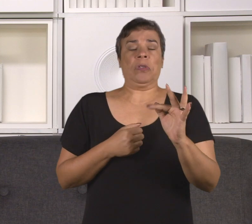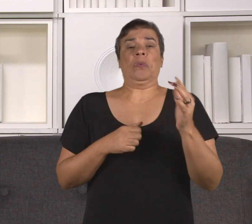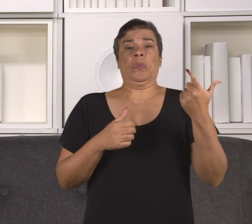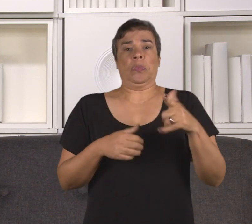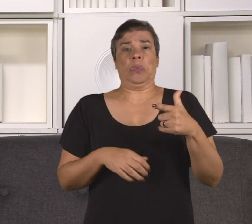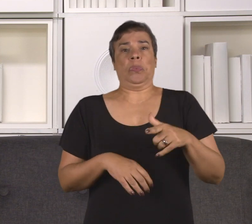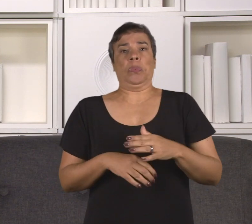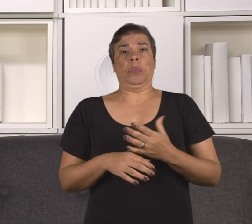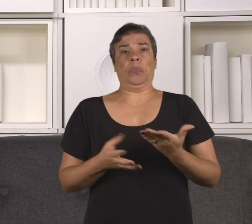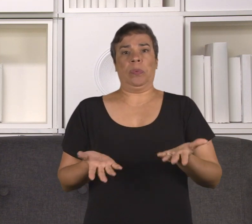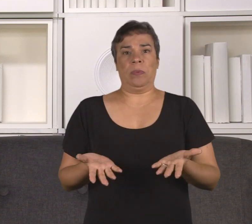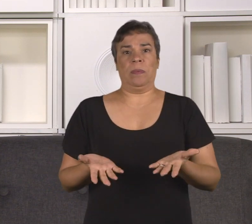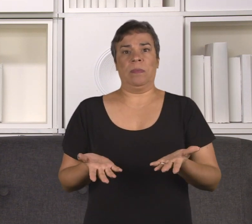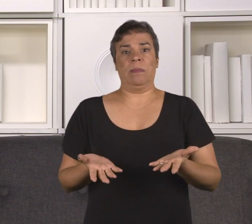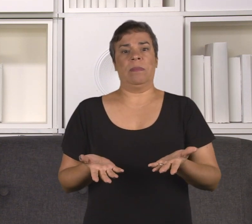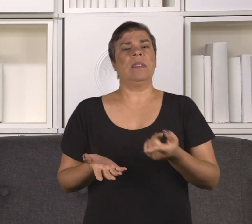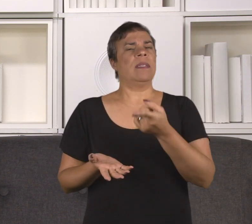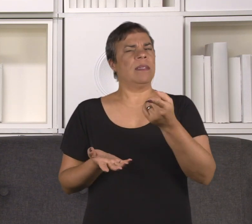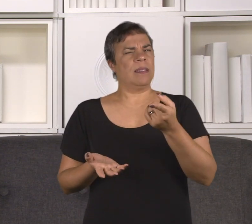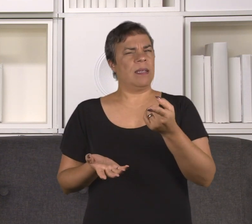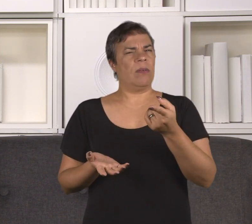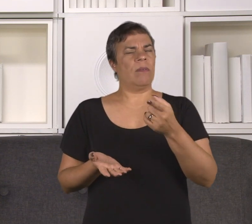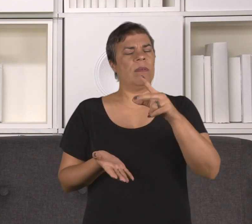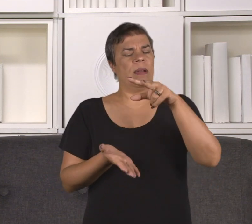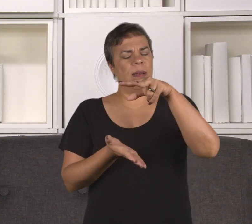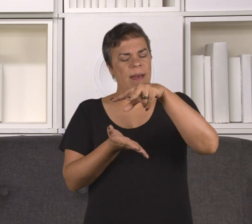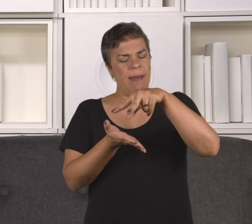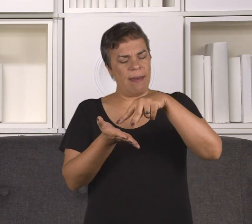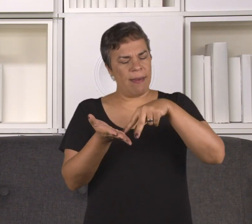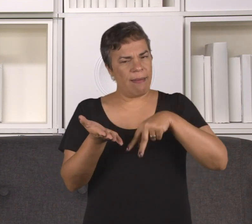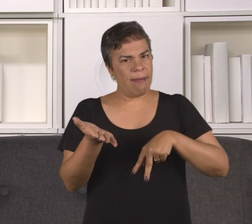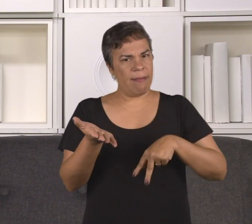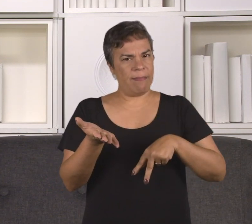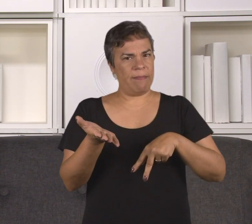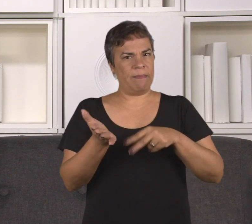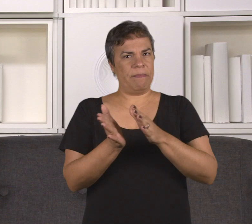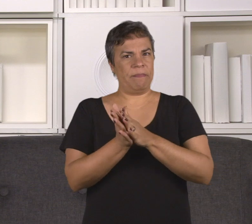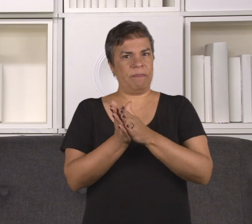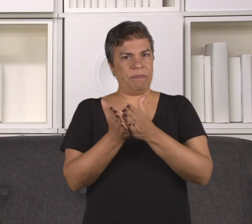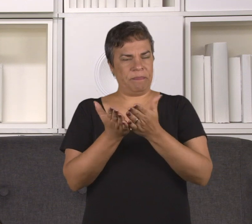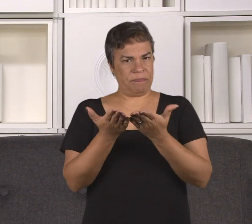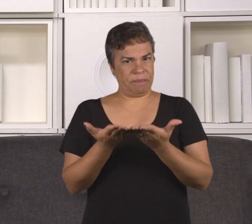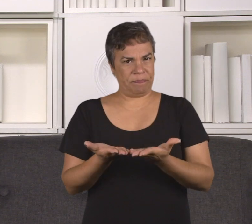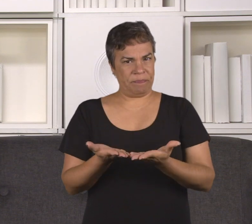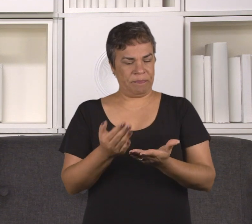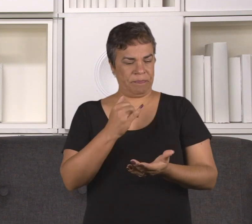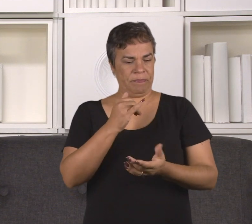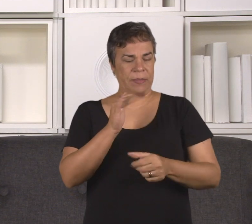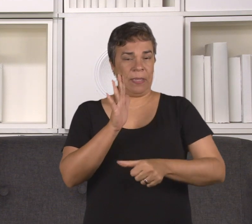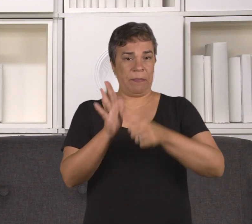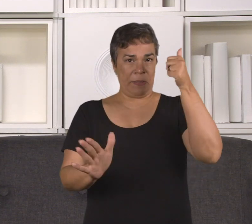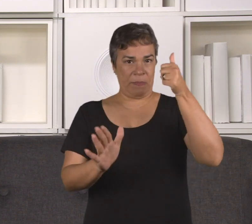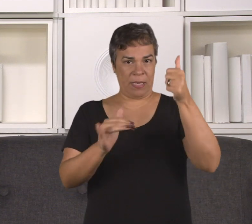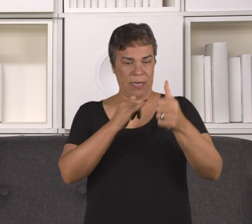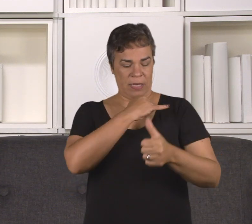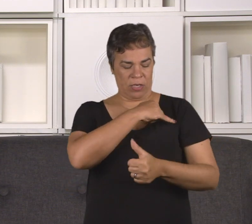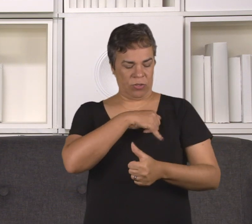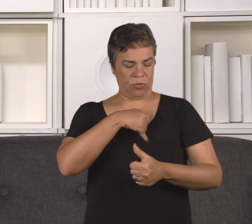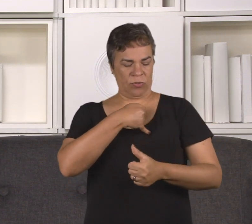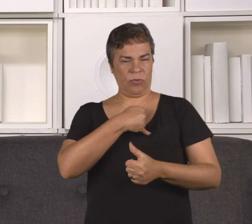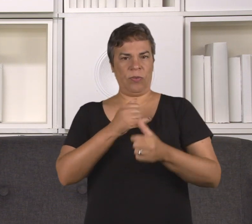hoje? Então você leia na sua Bíblia a primeira carta de João, capítulo